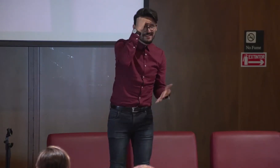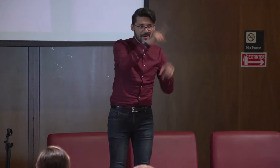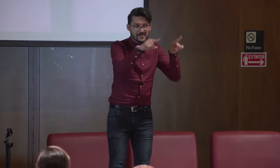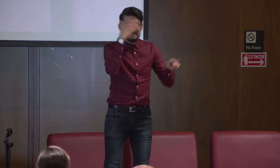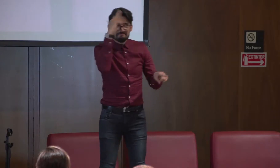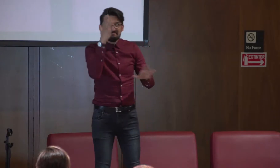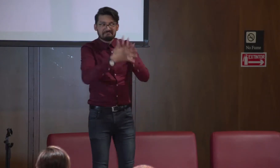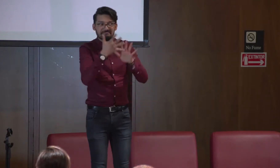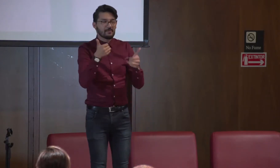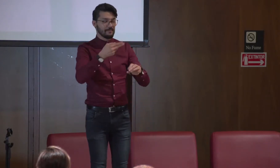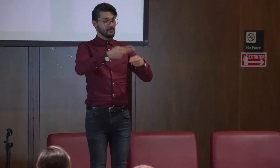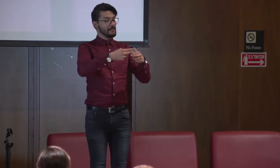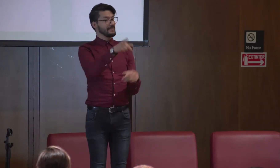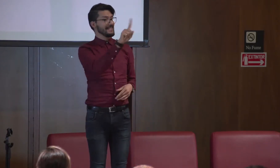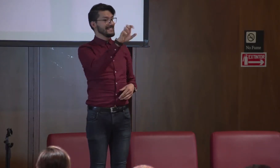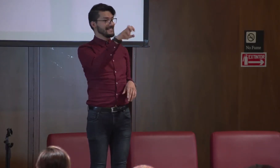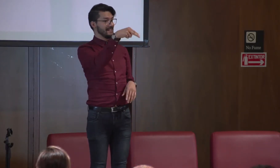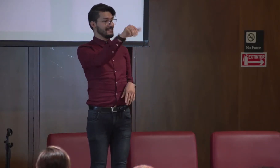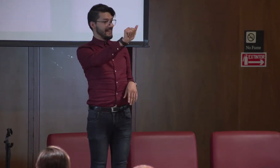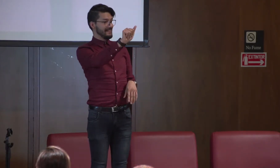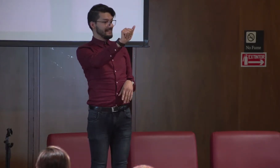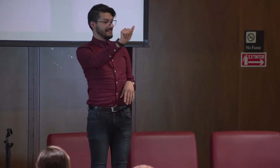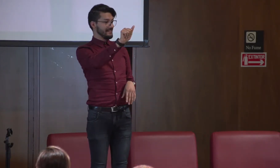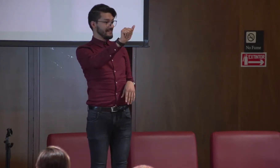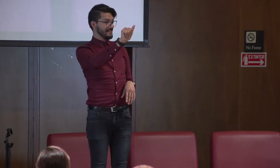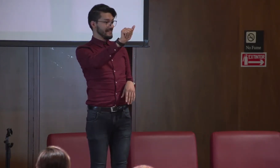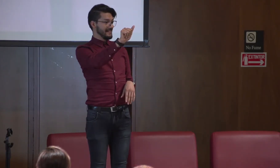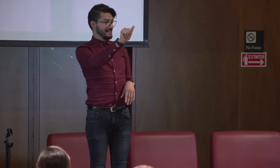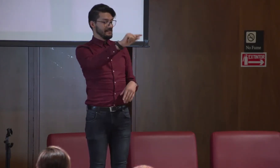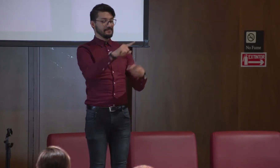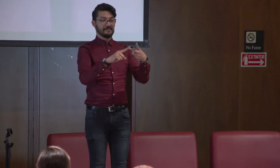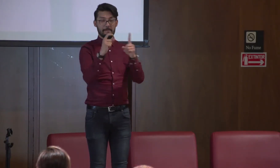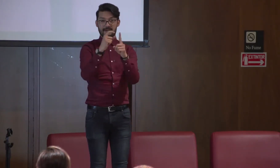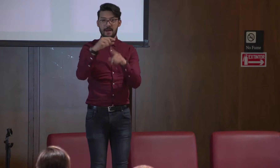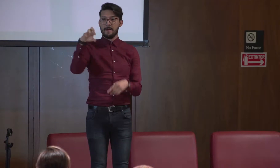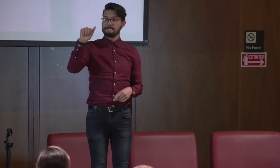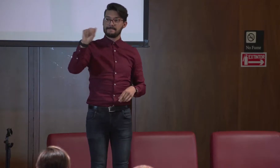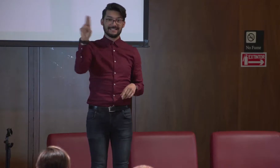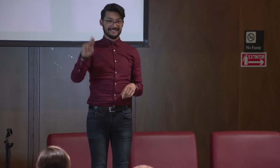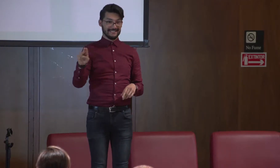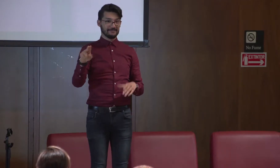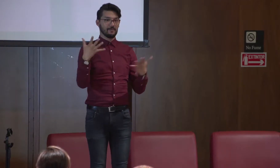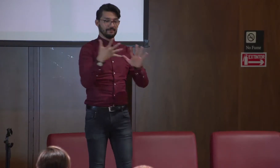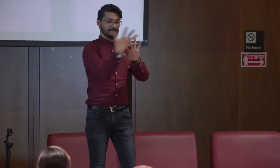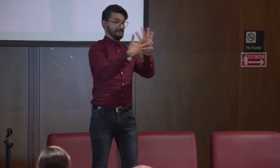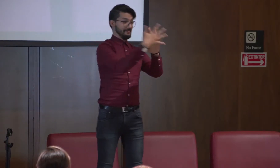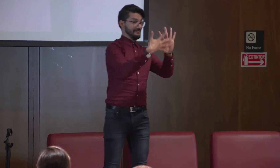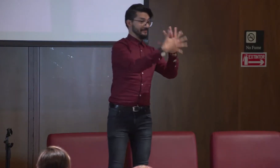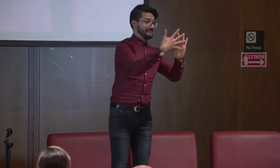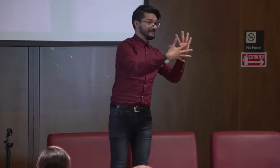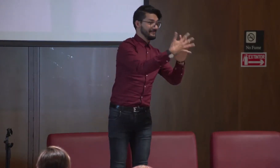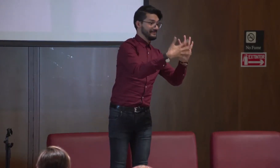Para empezar, quiero invitarlos a aprender algunas señas. Primero, la palabra de señas y segundo, la